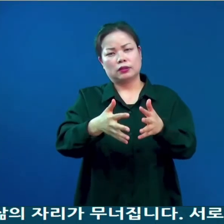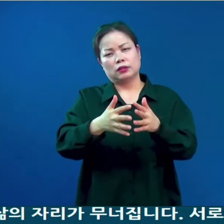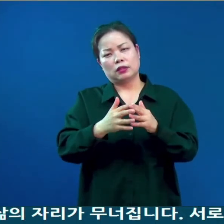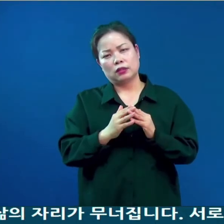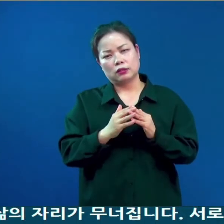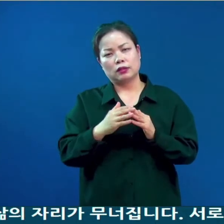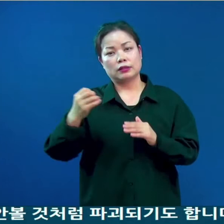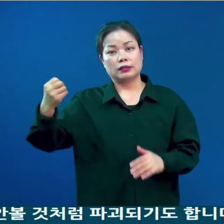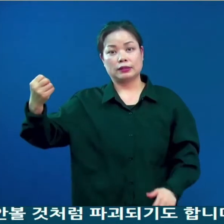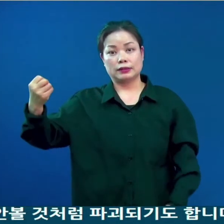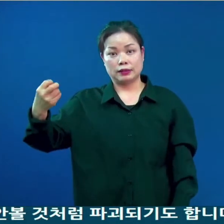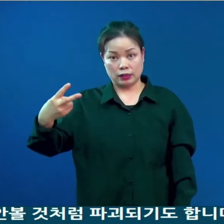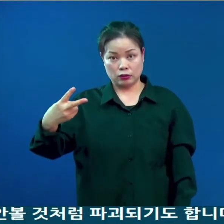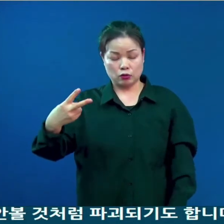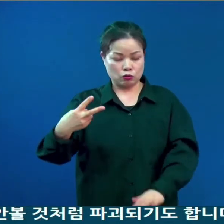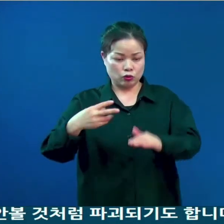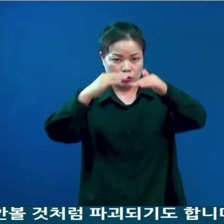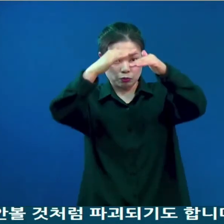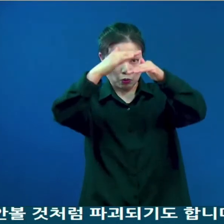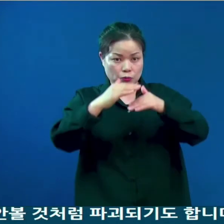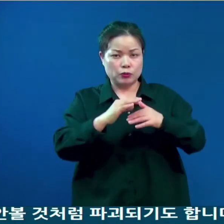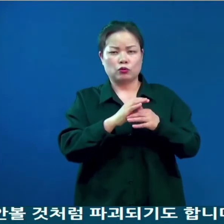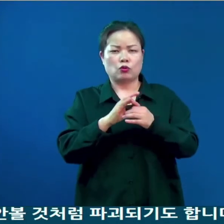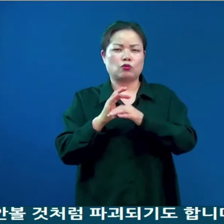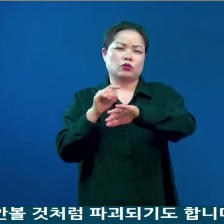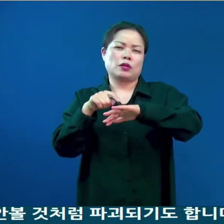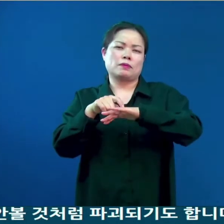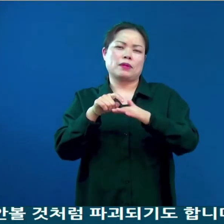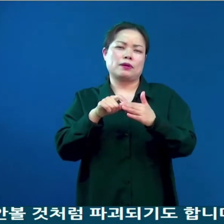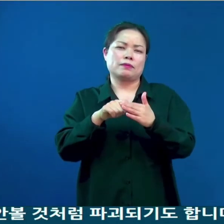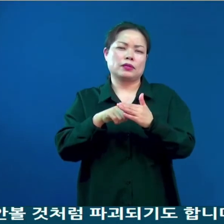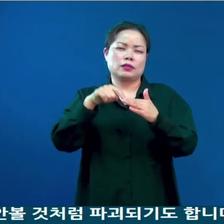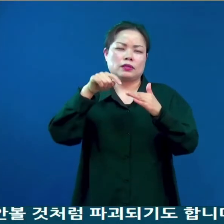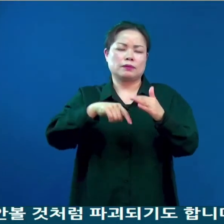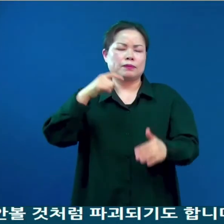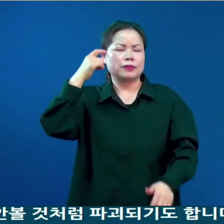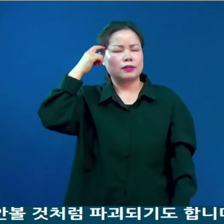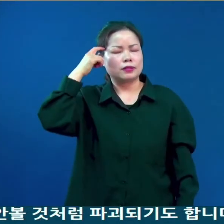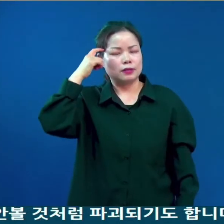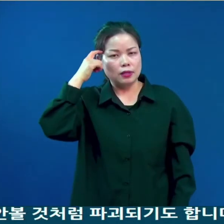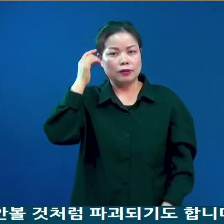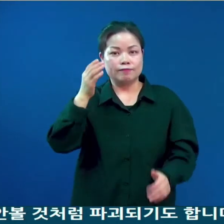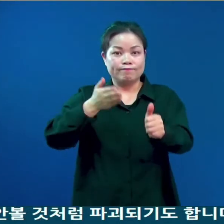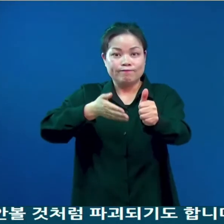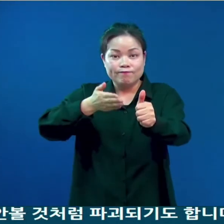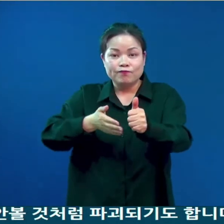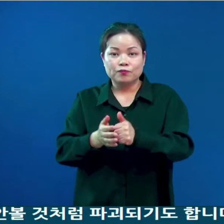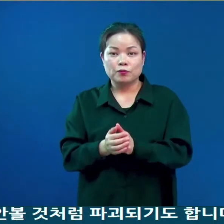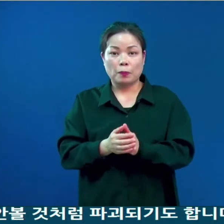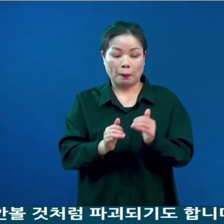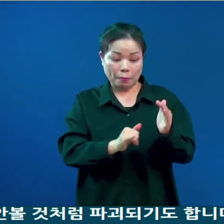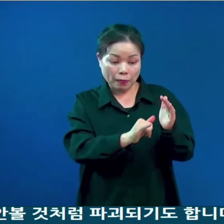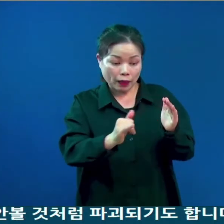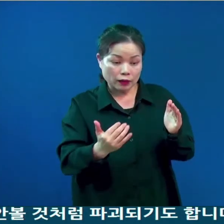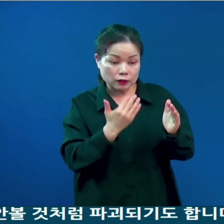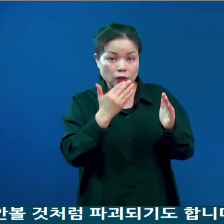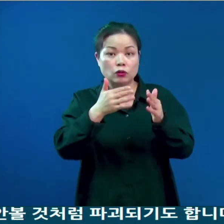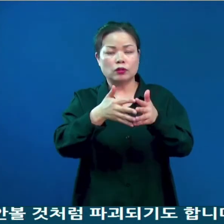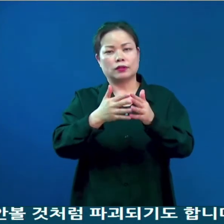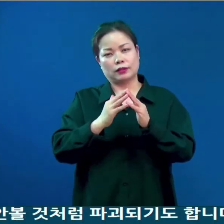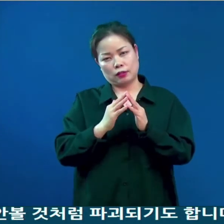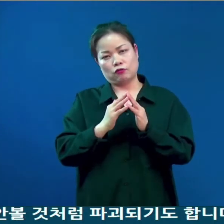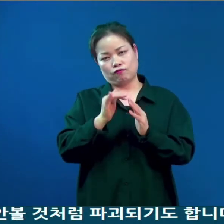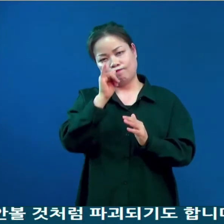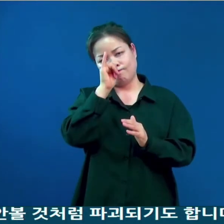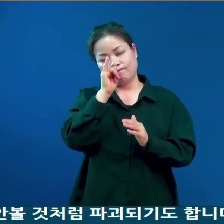것을 다시 한번 우리 본문을 통해서 우리의 마음에 깊이 새기게 되기를 부탁드립니다. 가정의 성전을 세우는